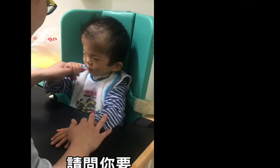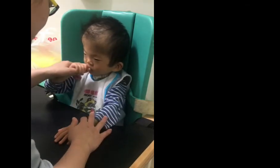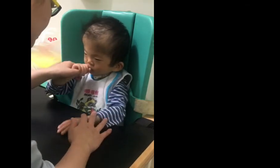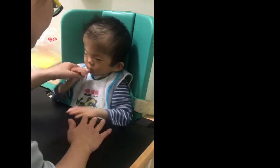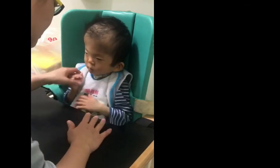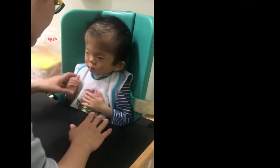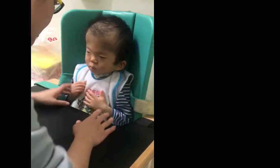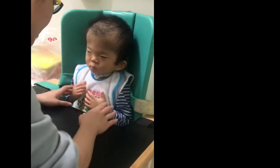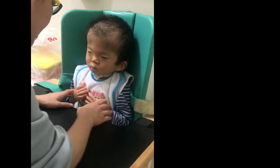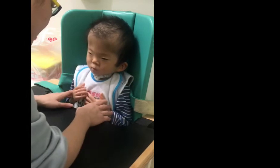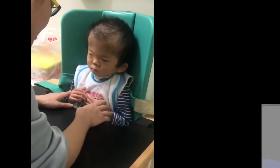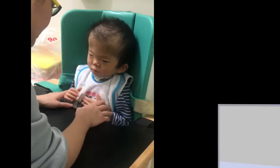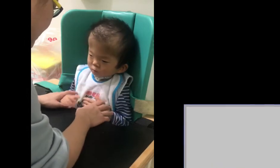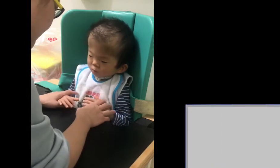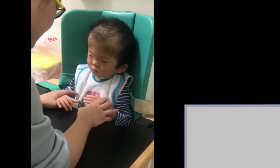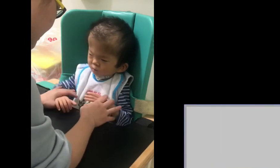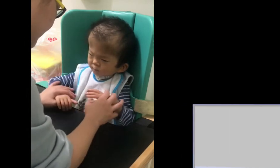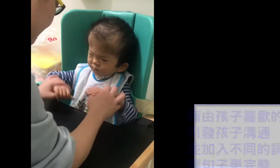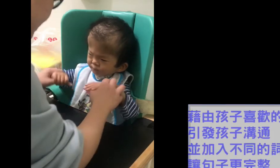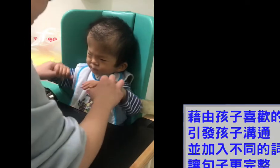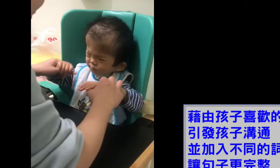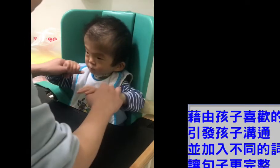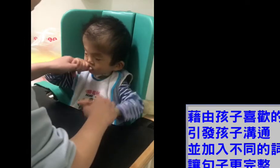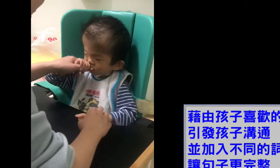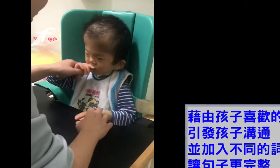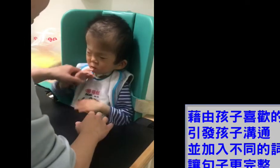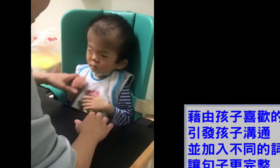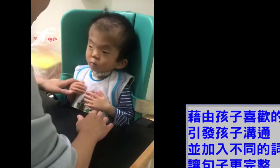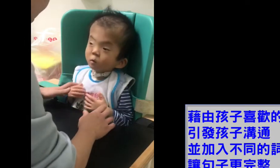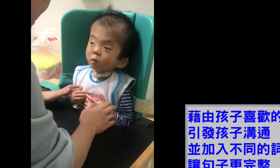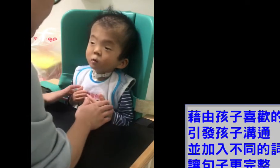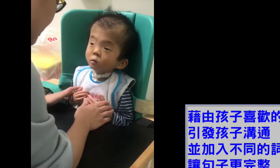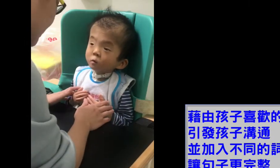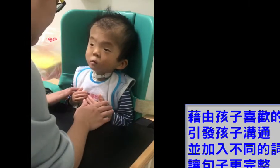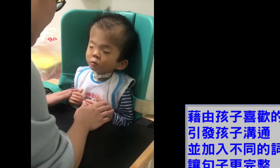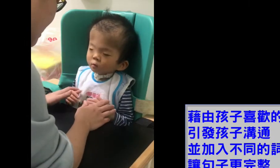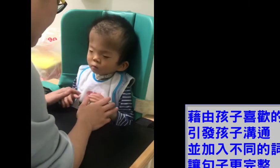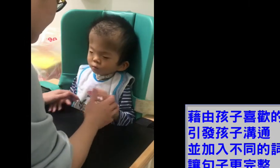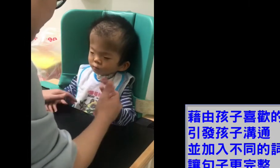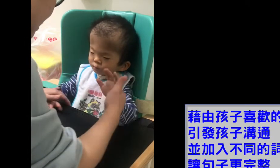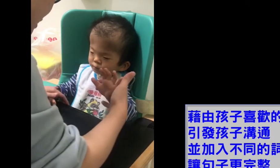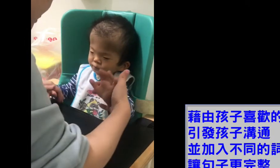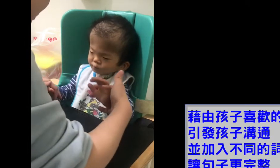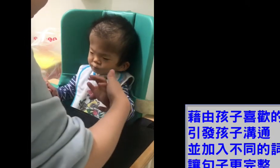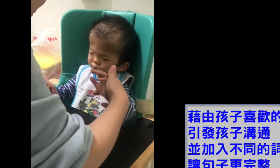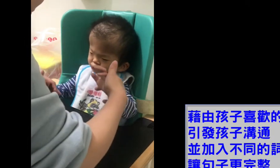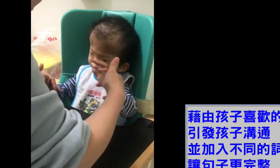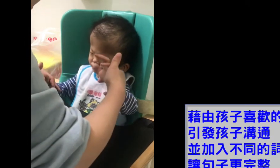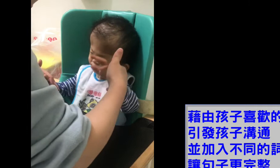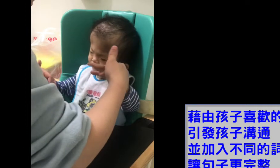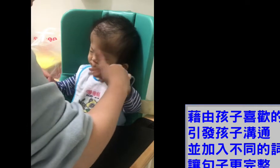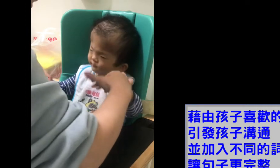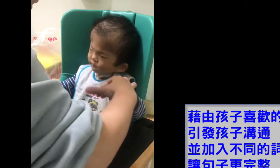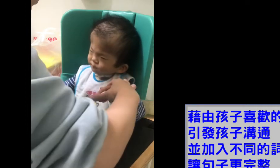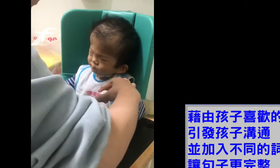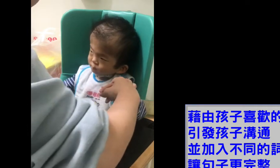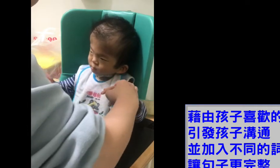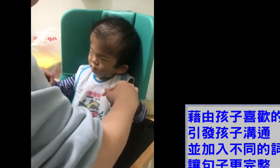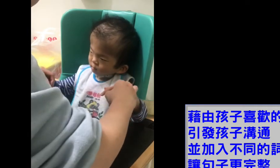吃吃了，那蛋糕怎么比？蛋糕，妈妈教你比蛋糕，蛋糕，蛋糕，